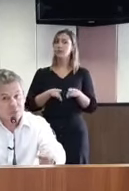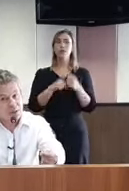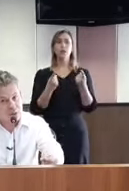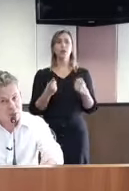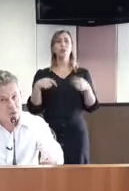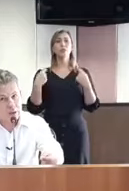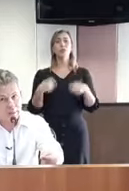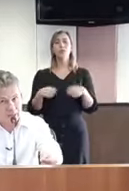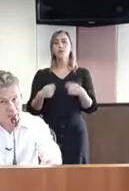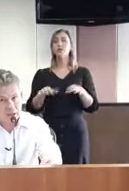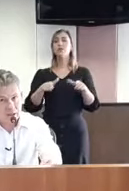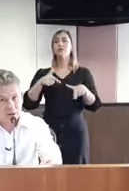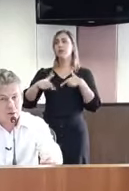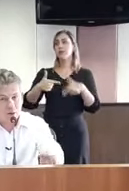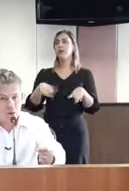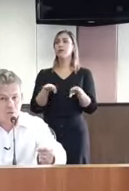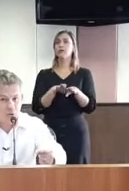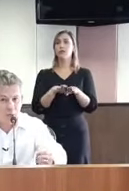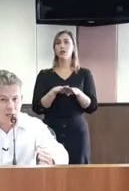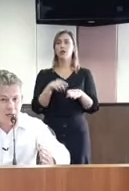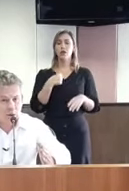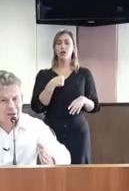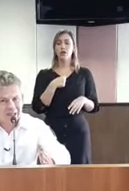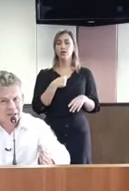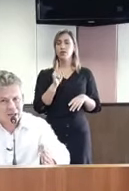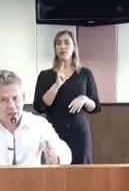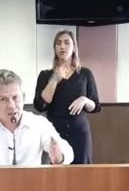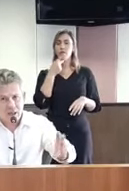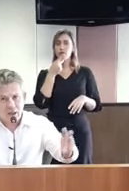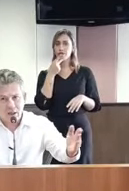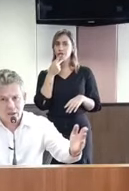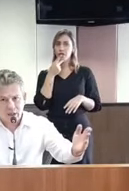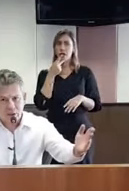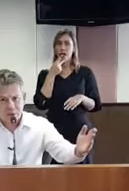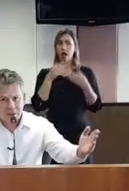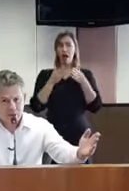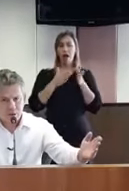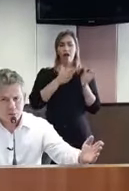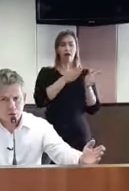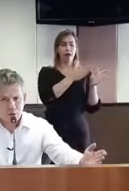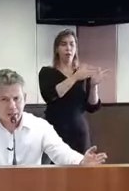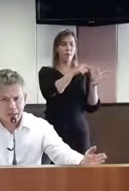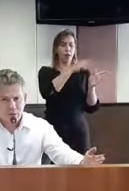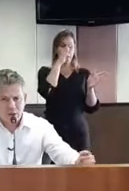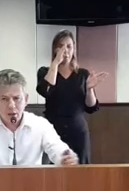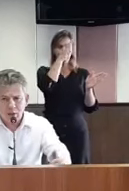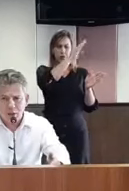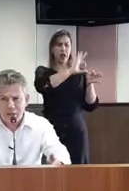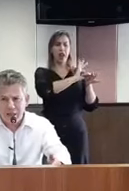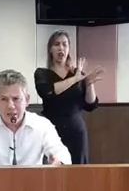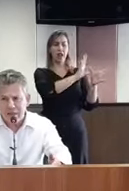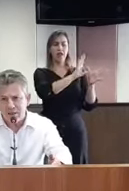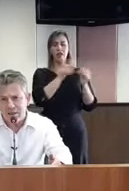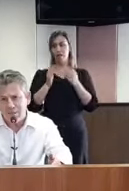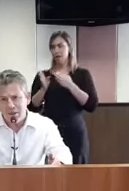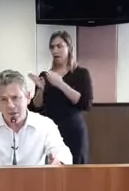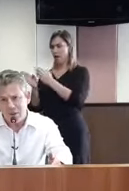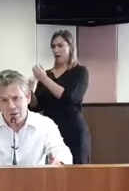mas precisamos trabalhar. Então, eu não vou adotar nem a linha, né, do presidente Bolsonaro e nenhuma